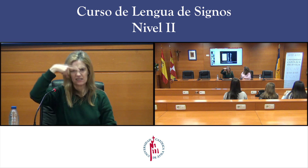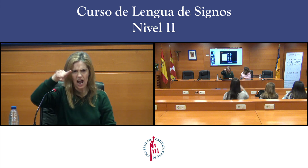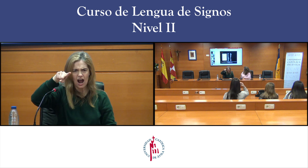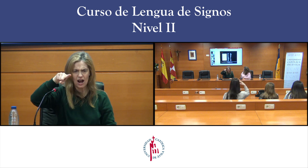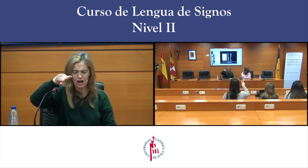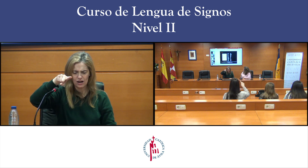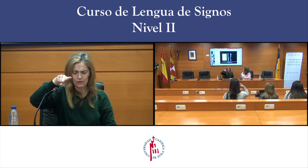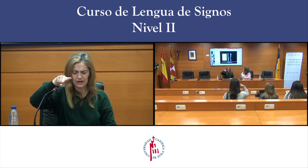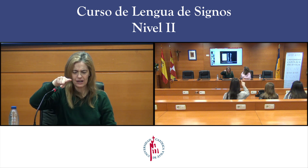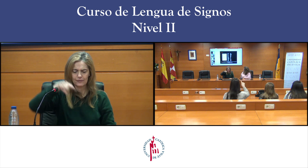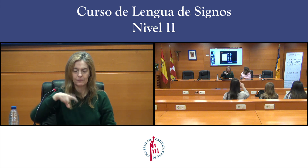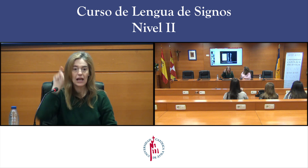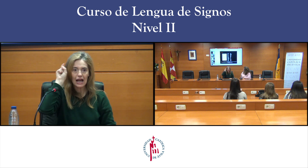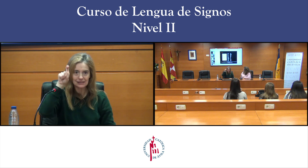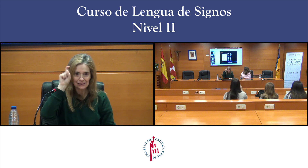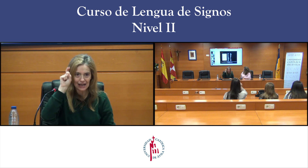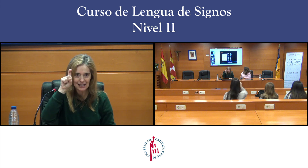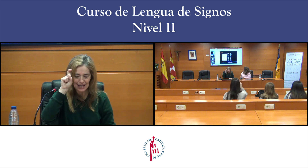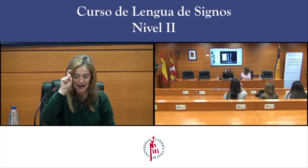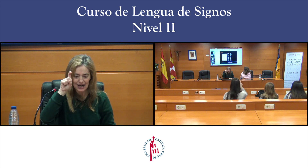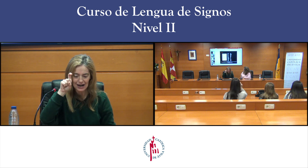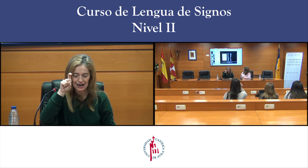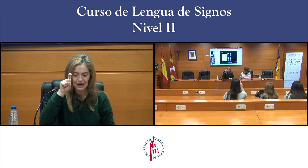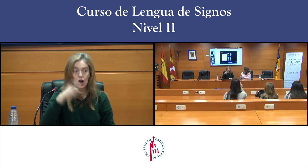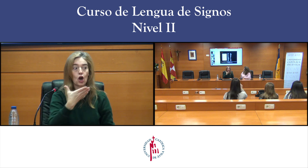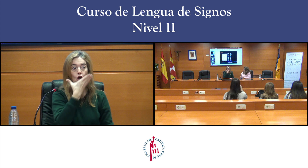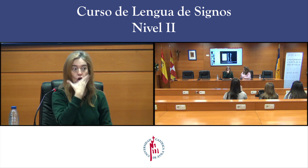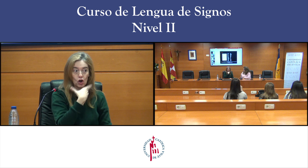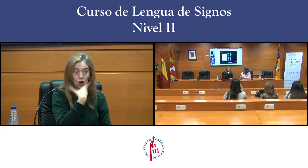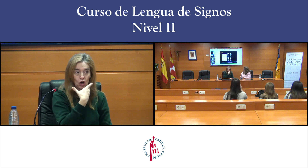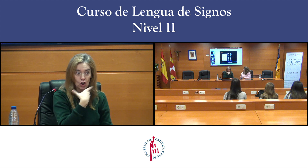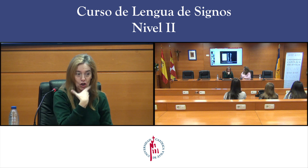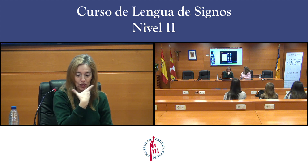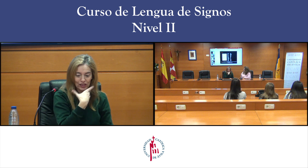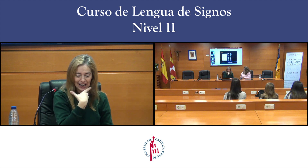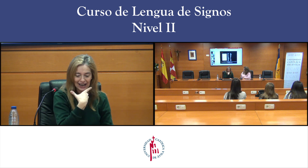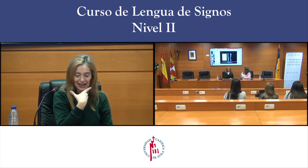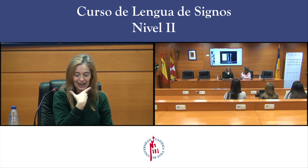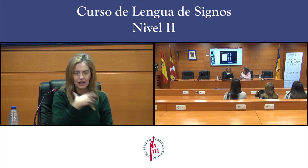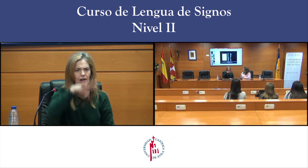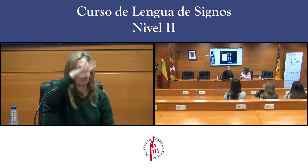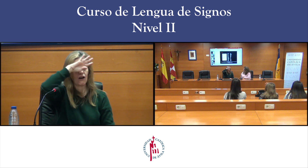saber entender los Perdón enseñar conocer olvidar